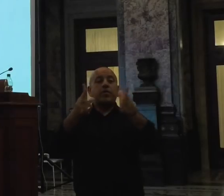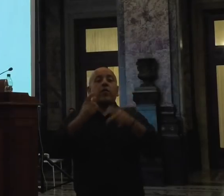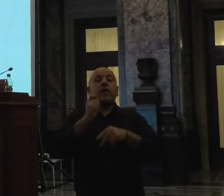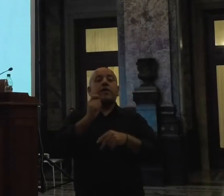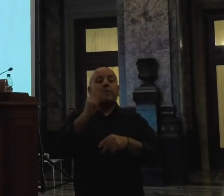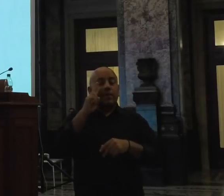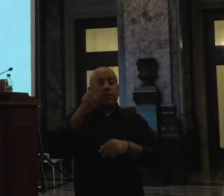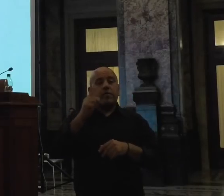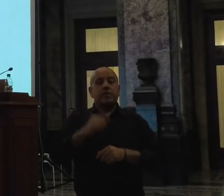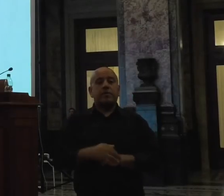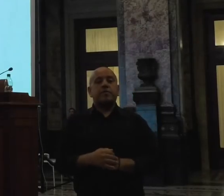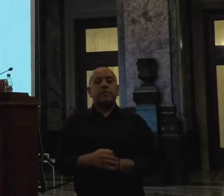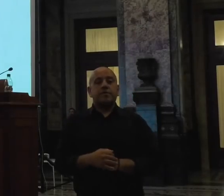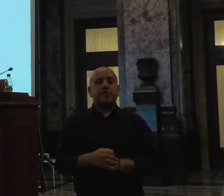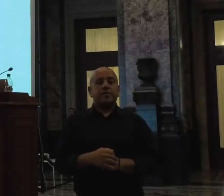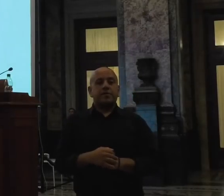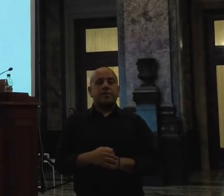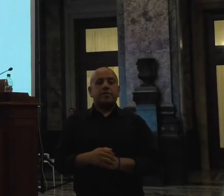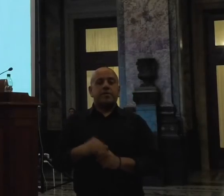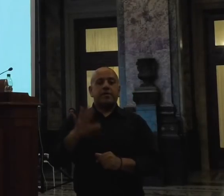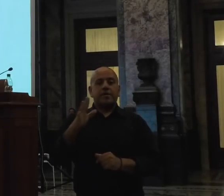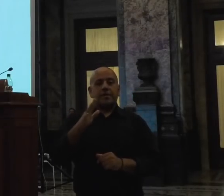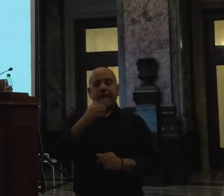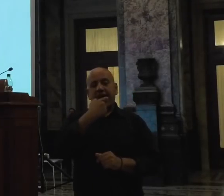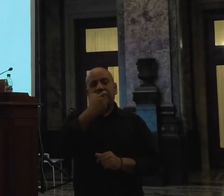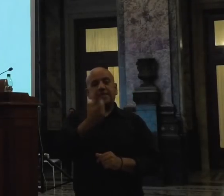ven. Una, dos, tres.